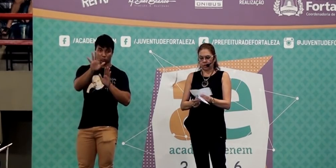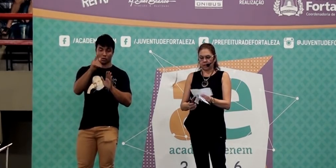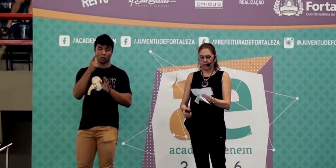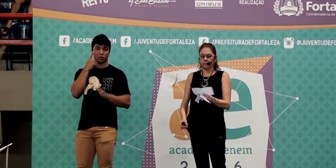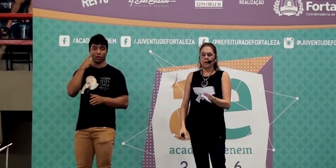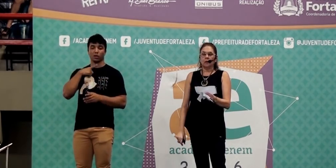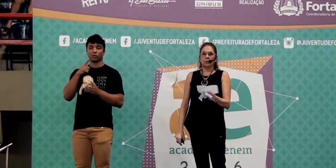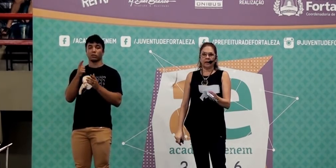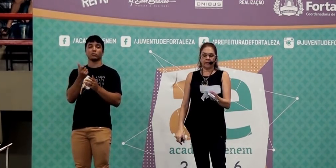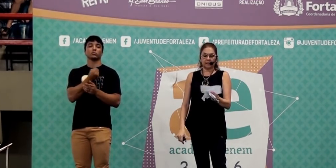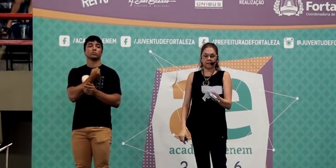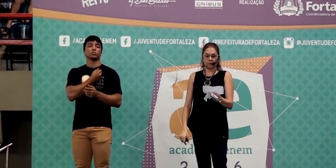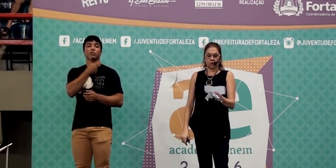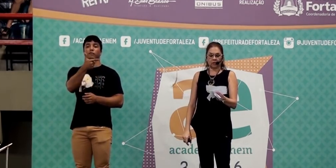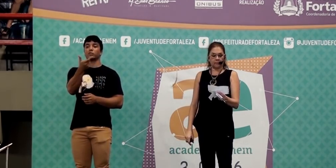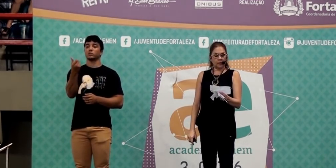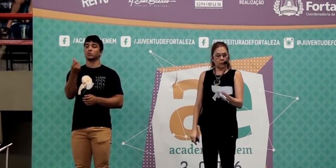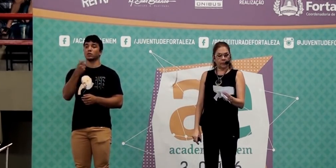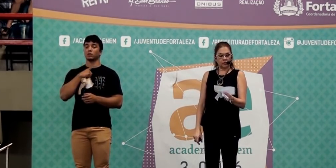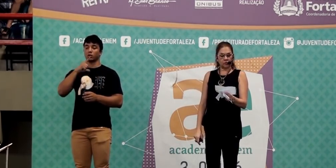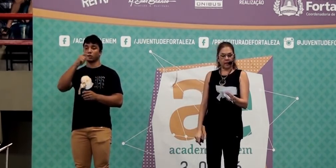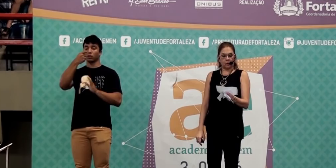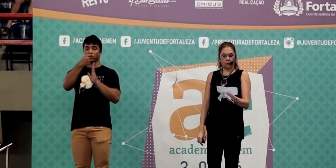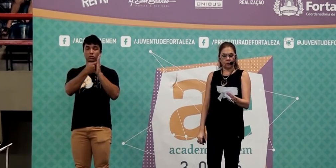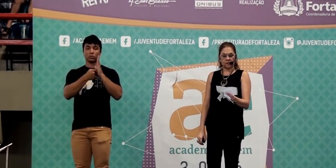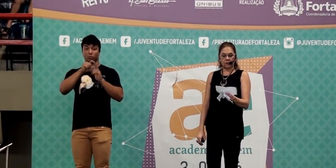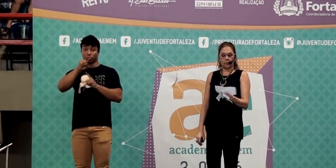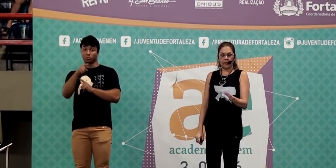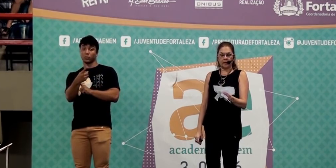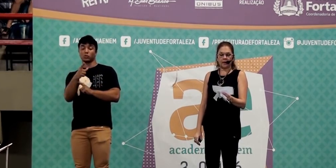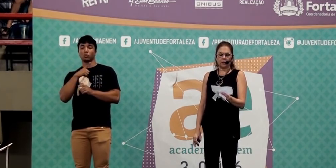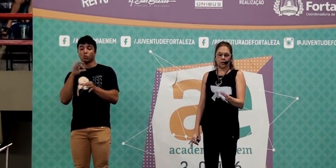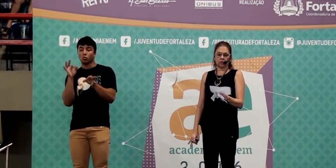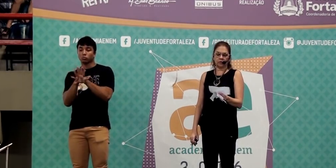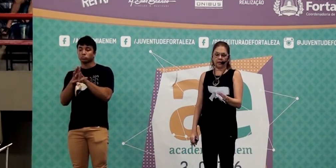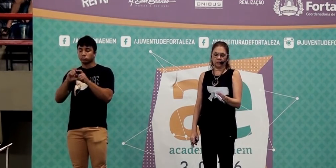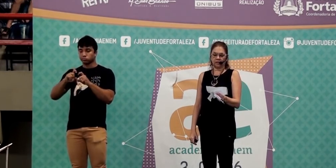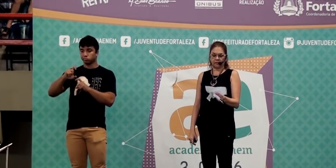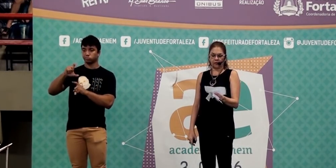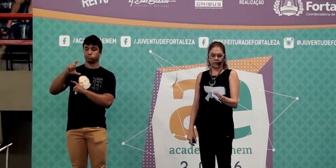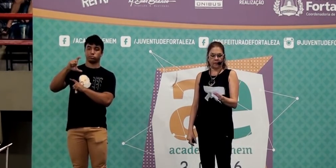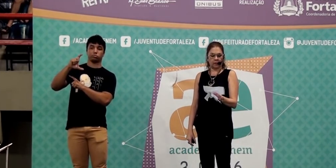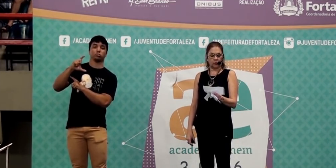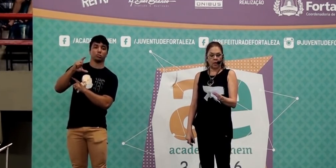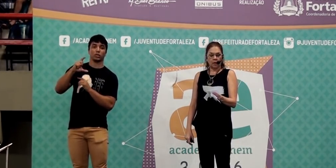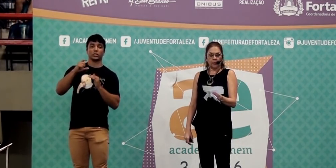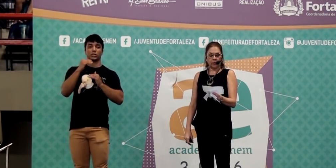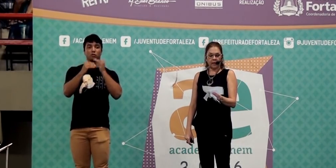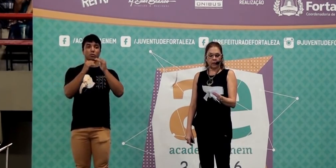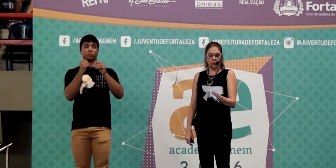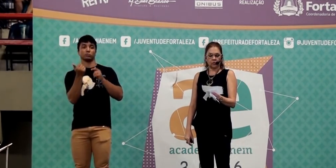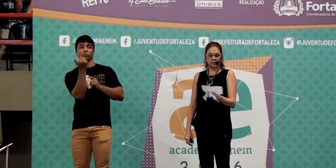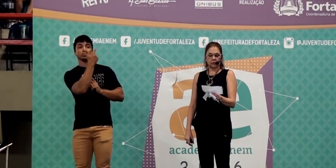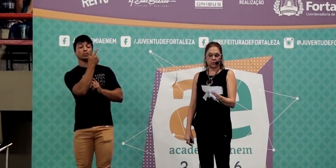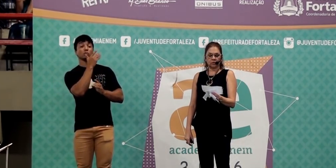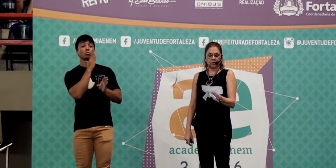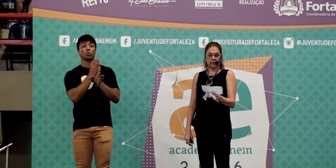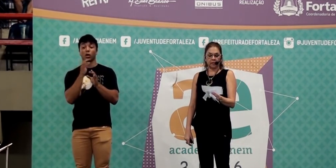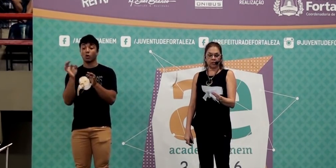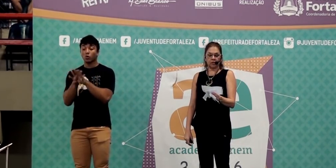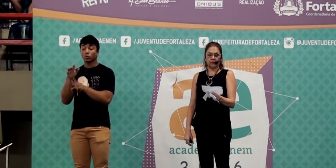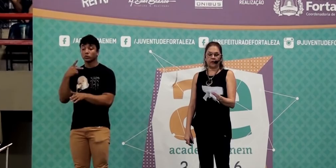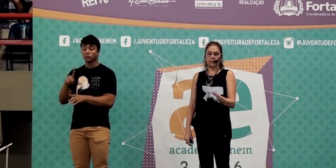da apostila, uma redação nota 1000 possui a conclusão bem maior do que o do desenvolvimento. Por que a